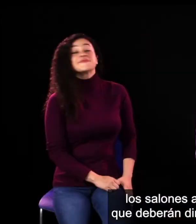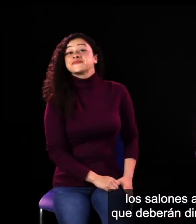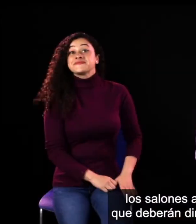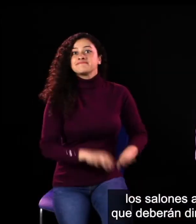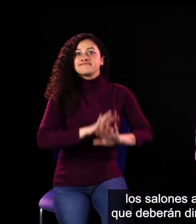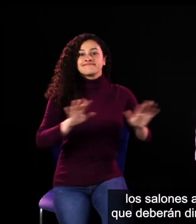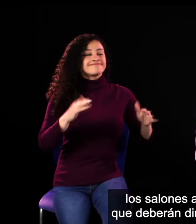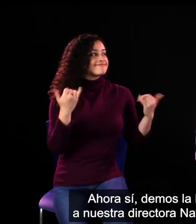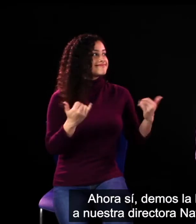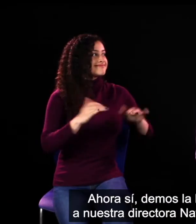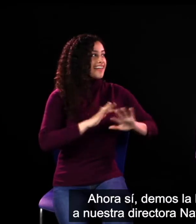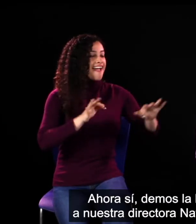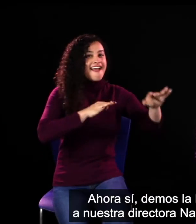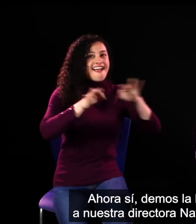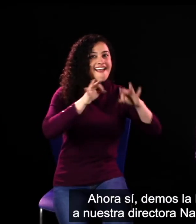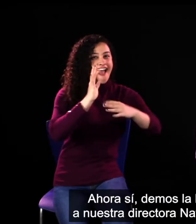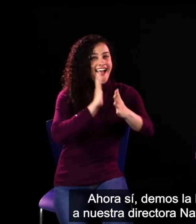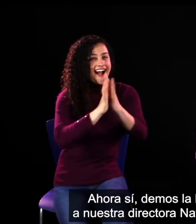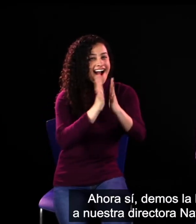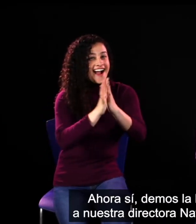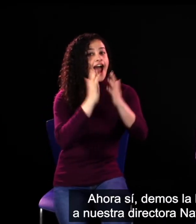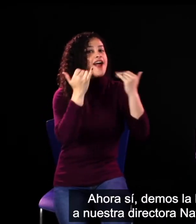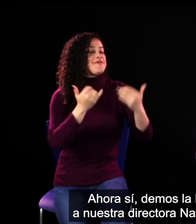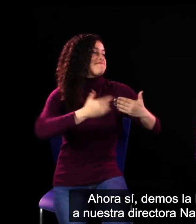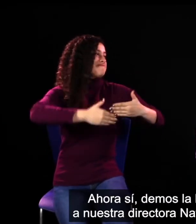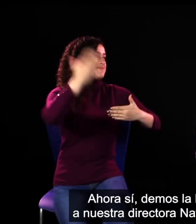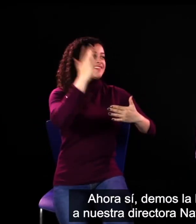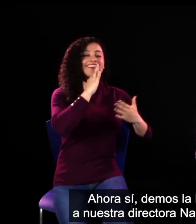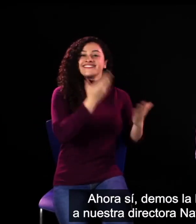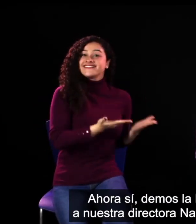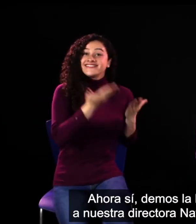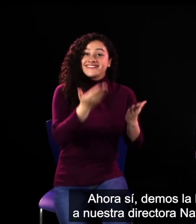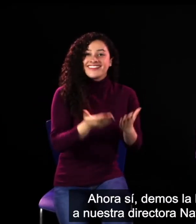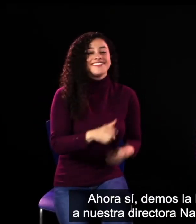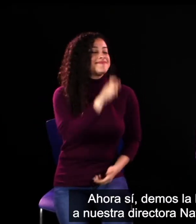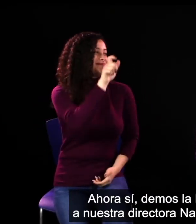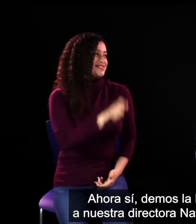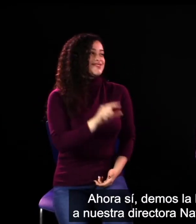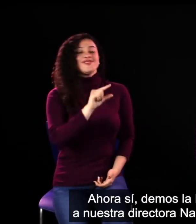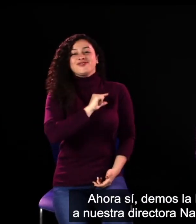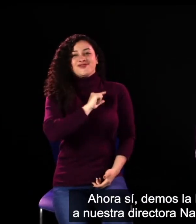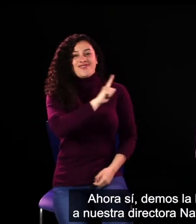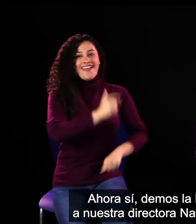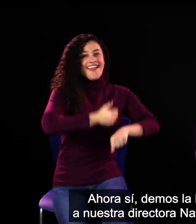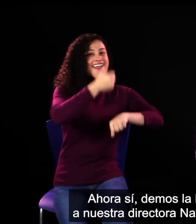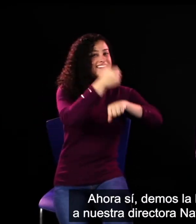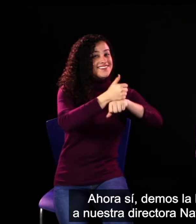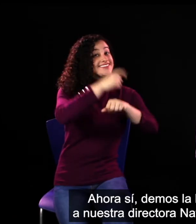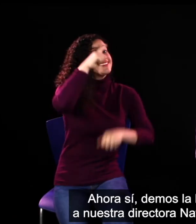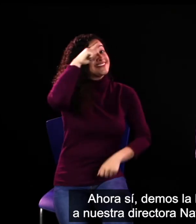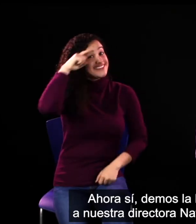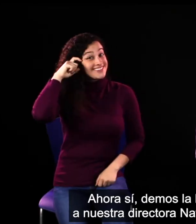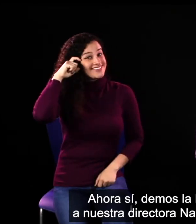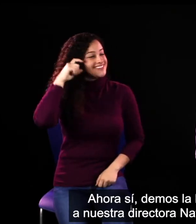dirigirse. Ahora sí, demos la bienvenida a nuestra directora Natalia Martínez.